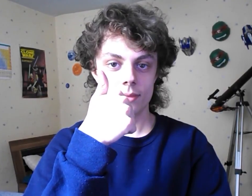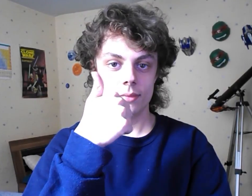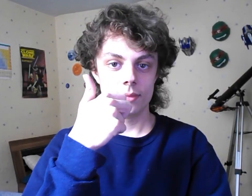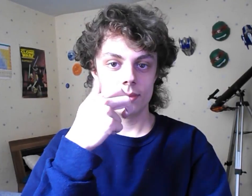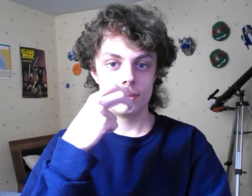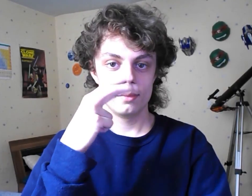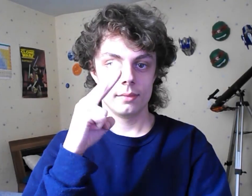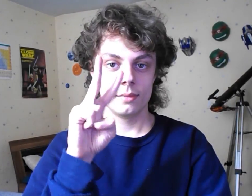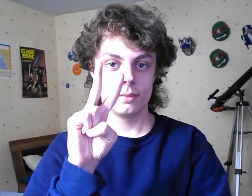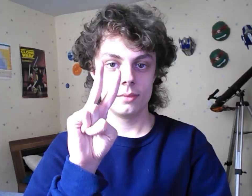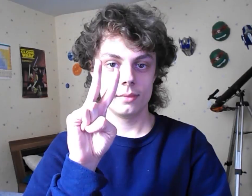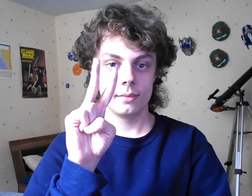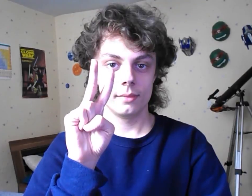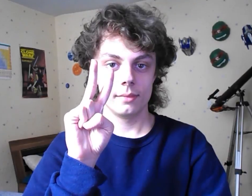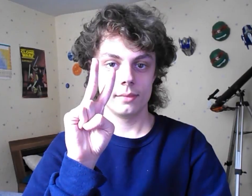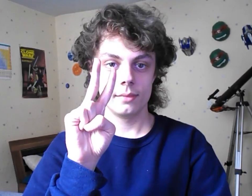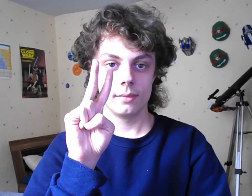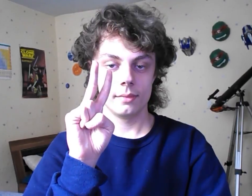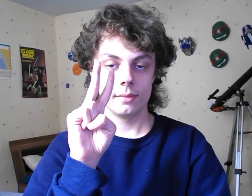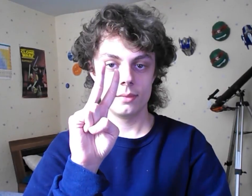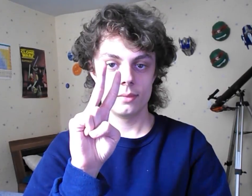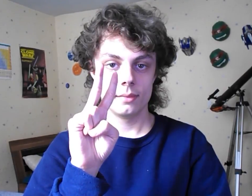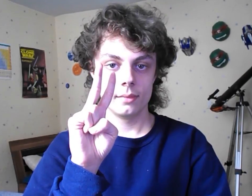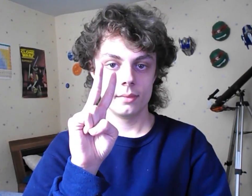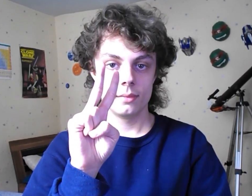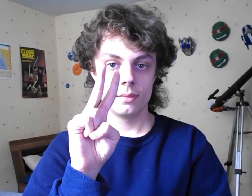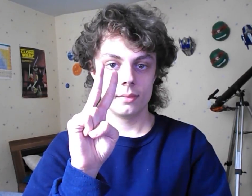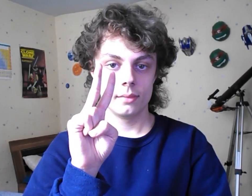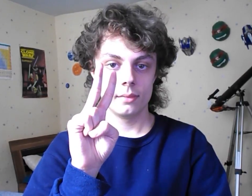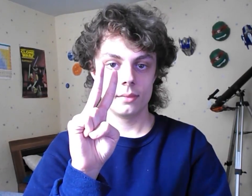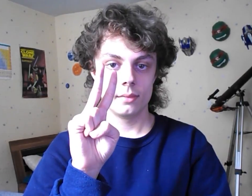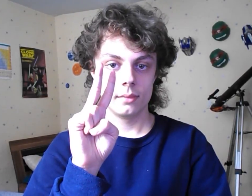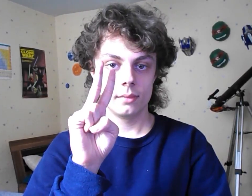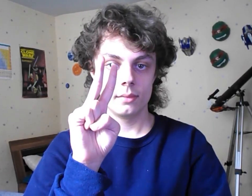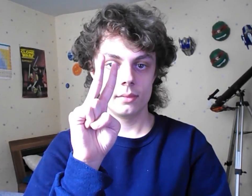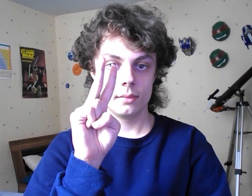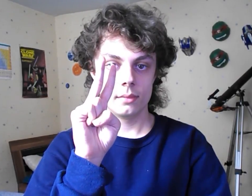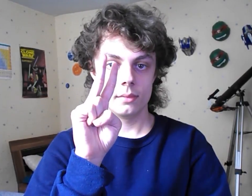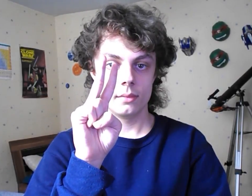Kanal reinzuschauen oder ihn zu abonnieren. Das würde mich und auch ihn sehr riesig freuen.